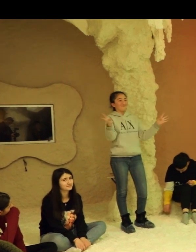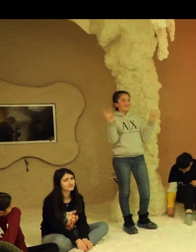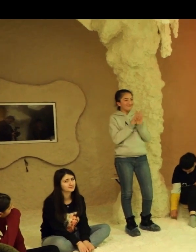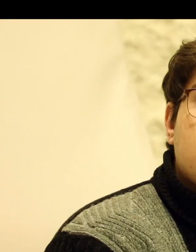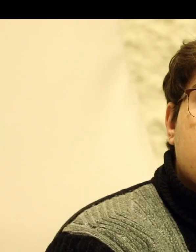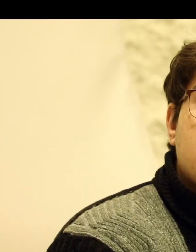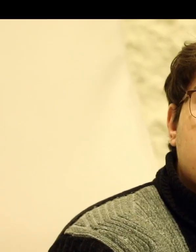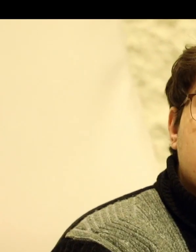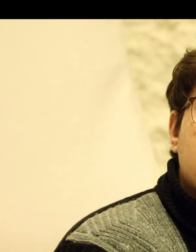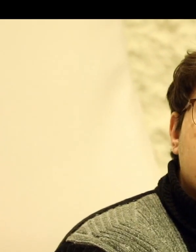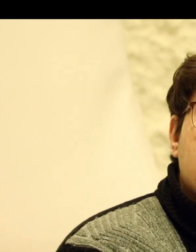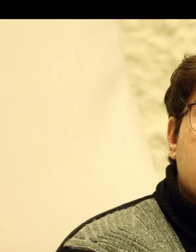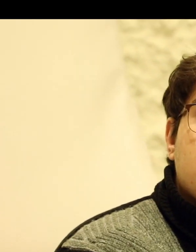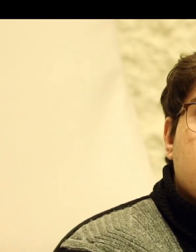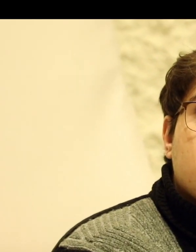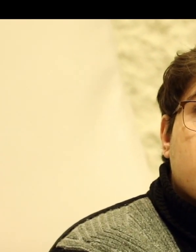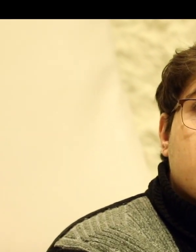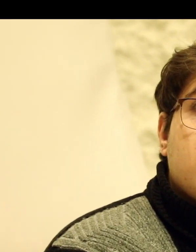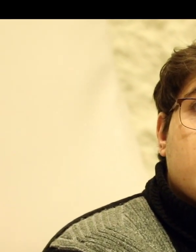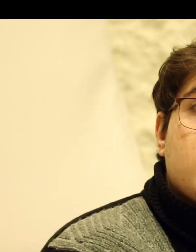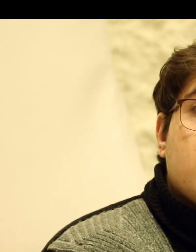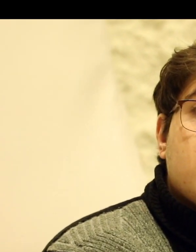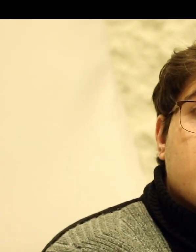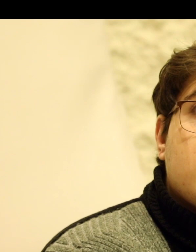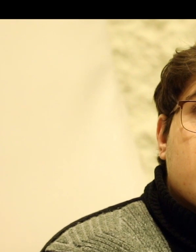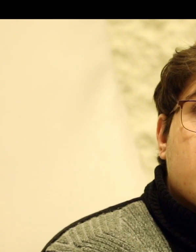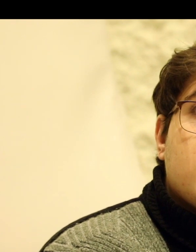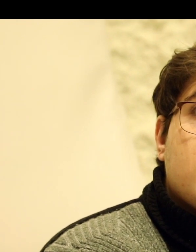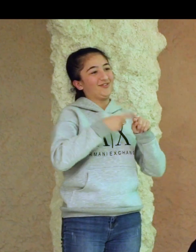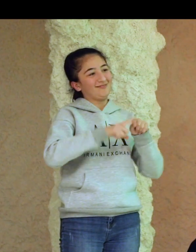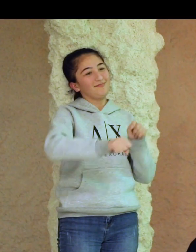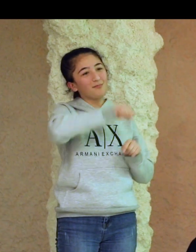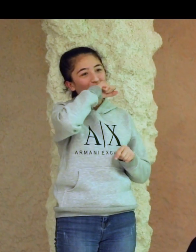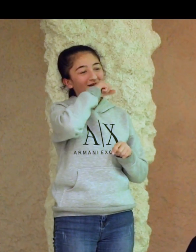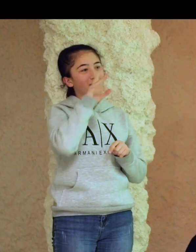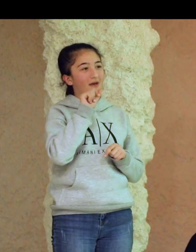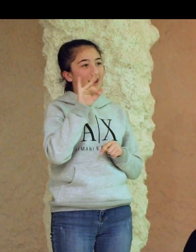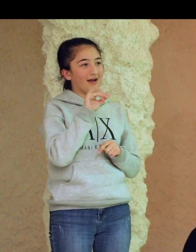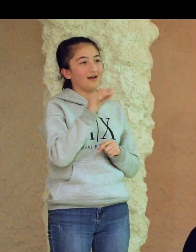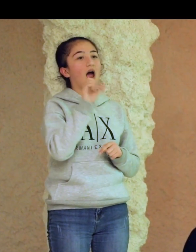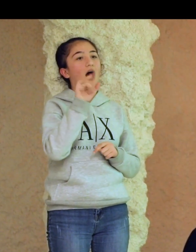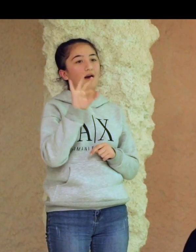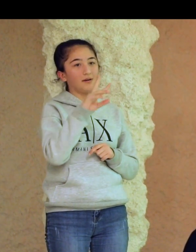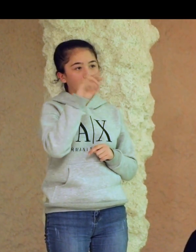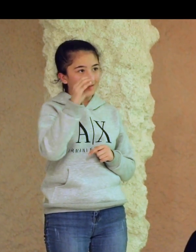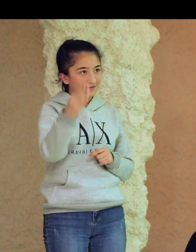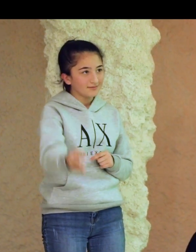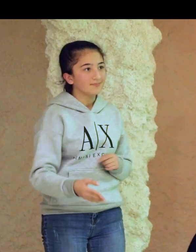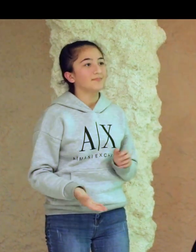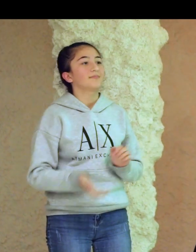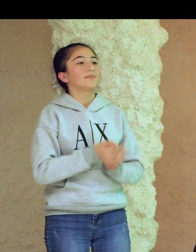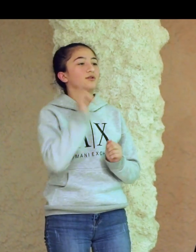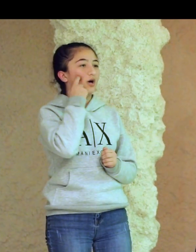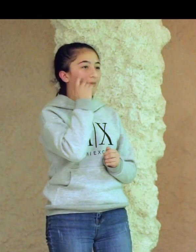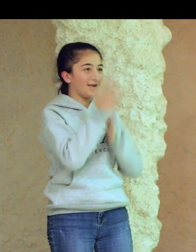շատ նոր բաներ իմացանք, ես իմ հոգում միշտ տպրություն կար, միշտ ցավ կար, ես հասկացա, ես այդ